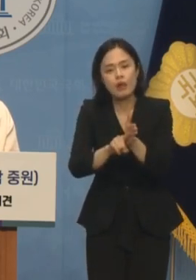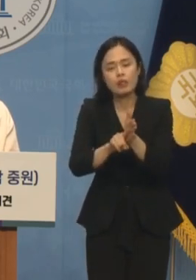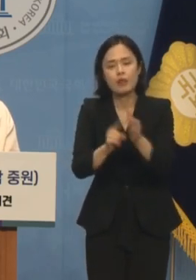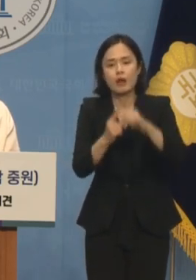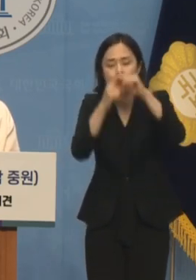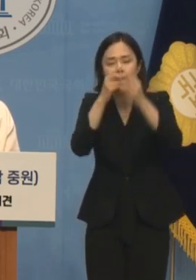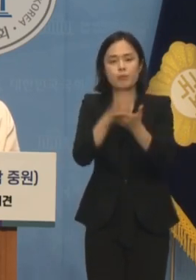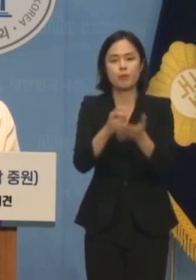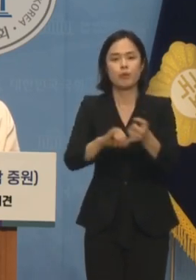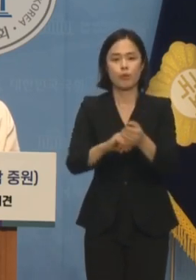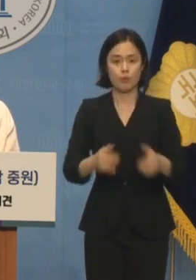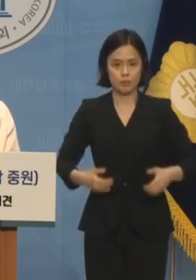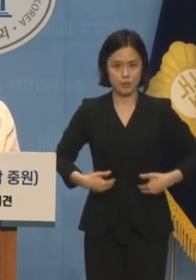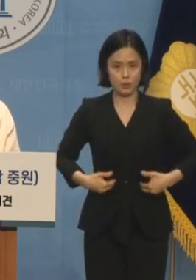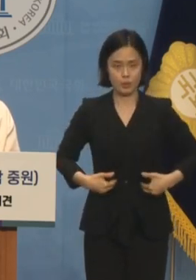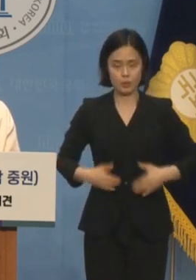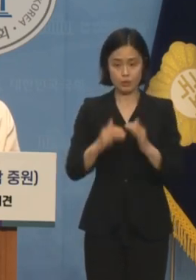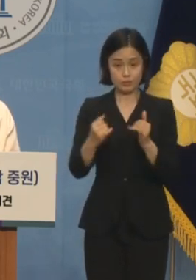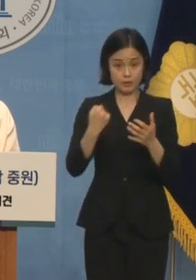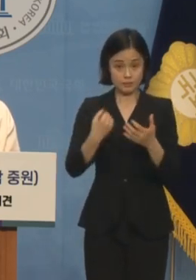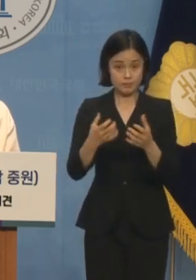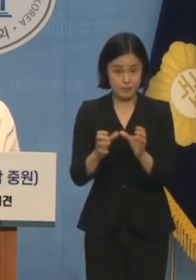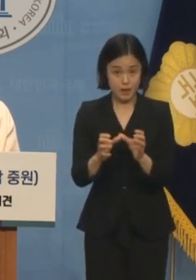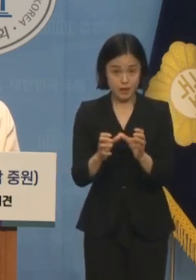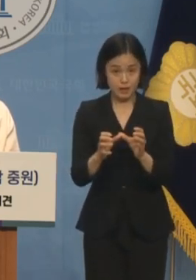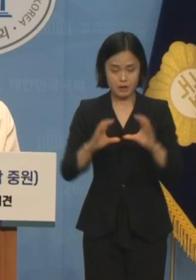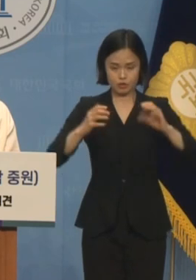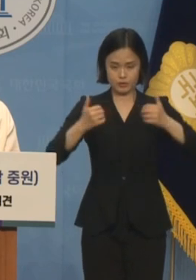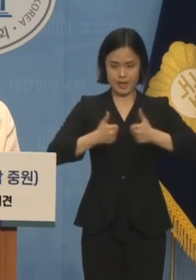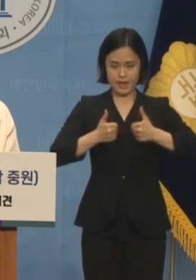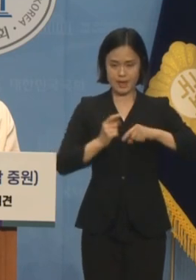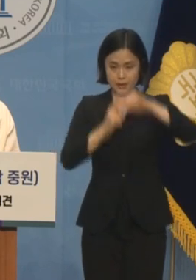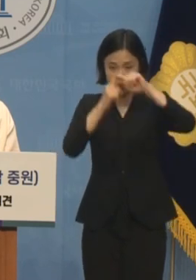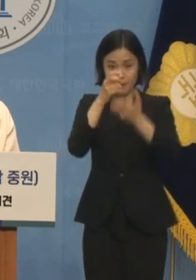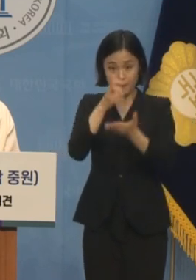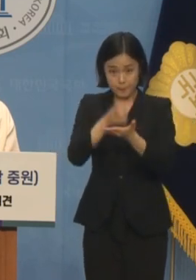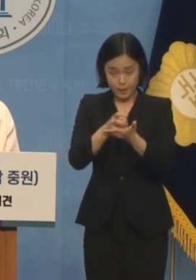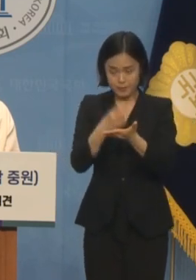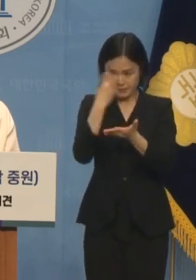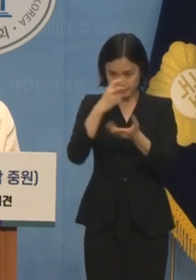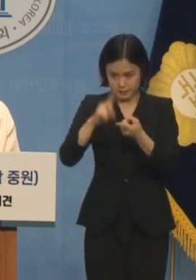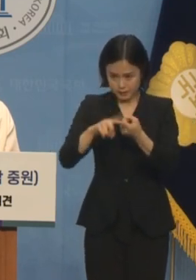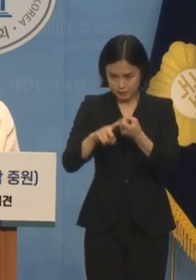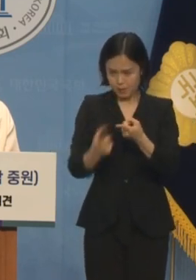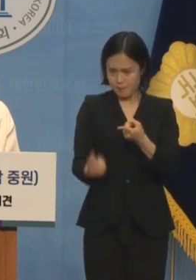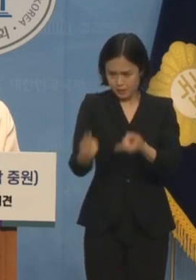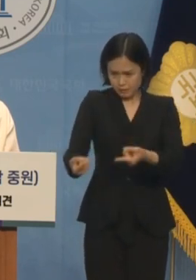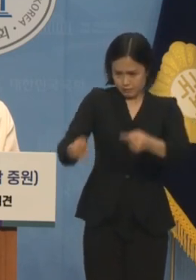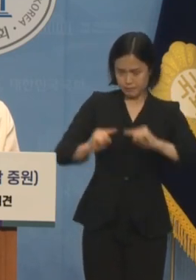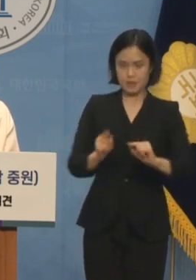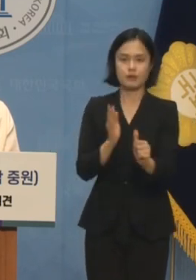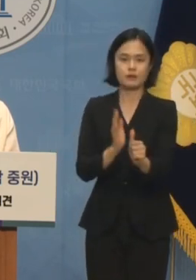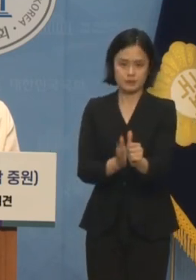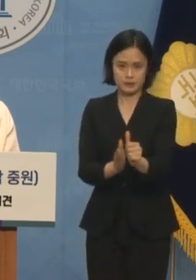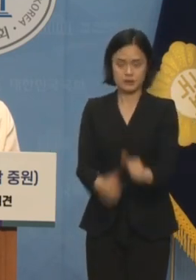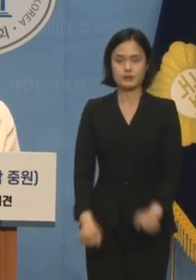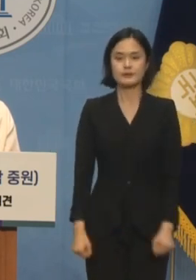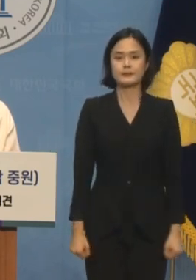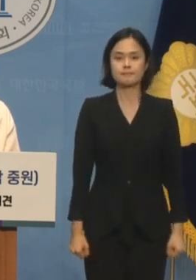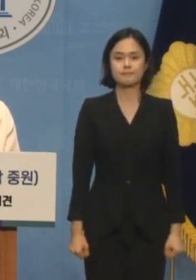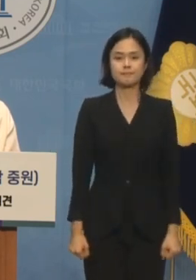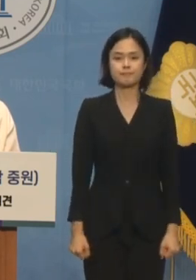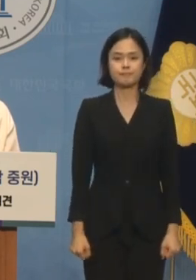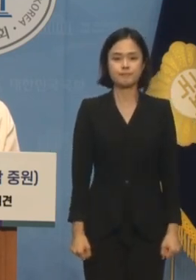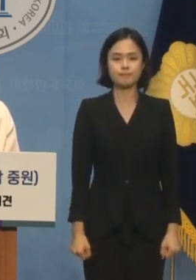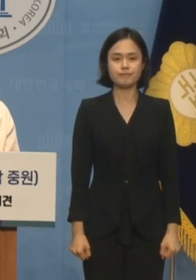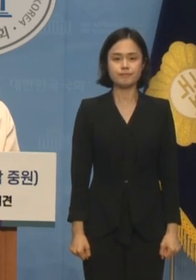해결을 위해 국민의힘이 국회의 간호법 심사에 즉각 임할 것을 요구합니다. 아무쪼록